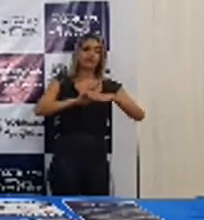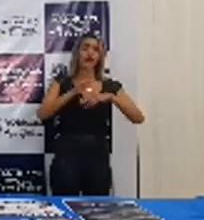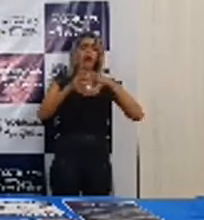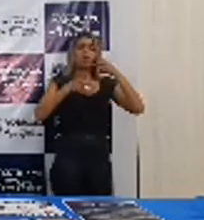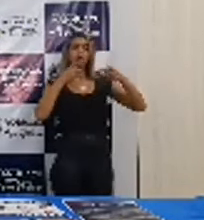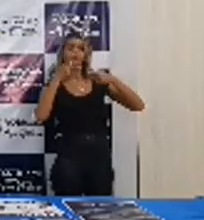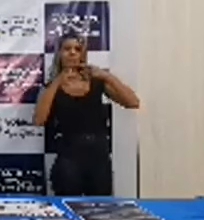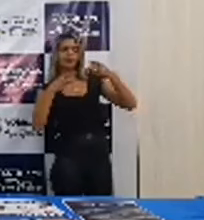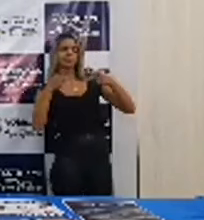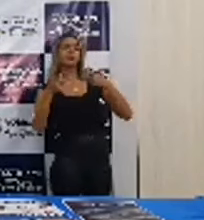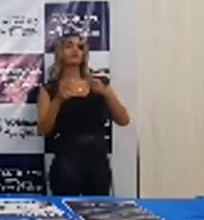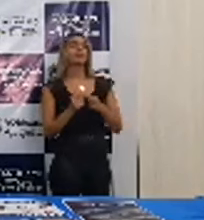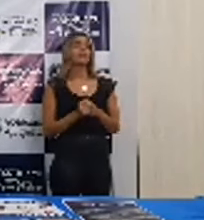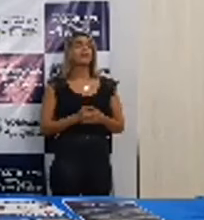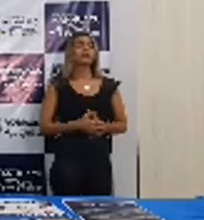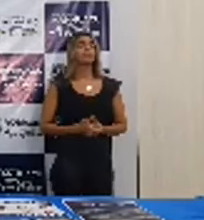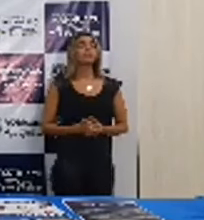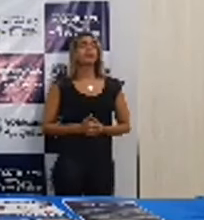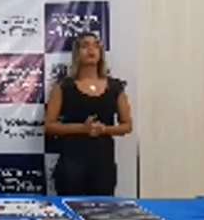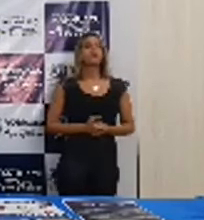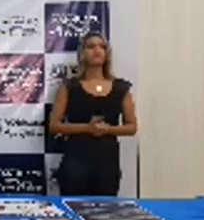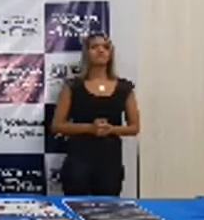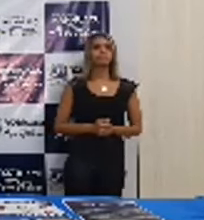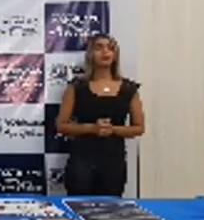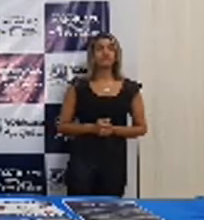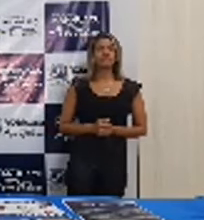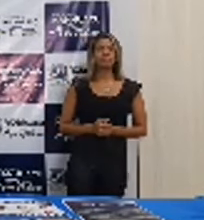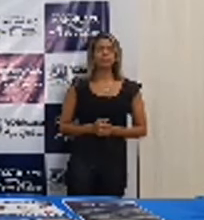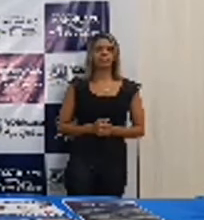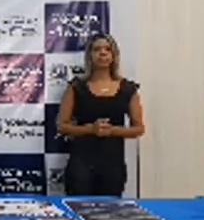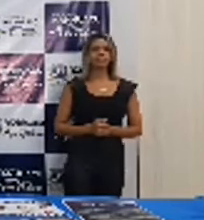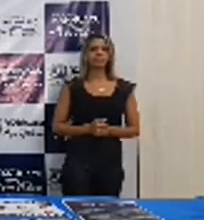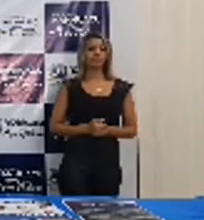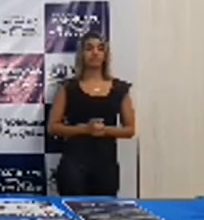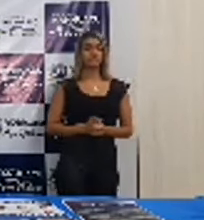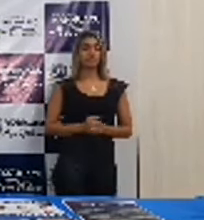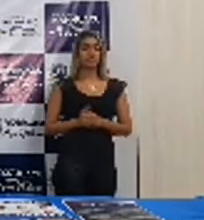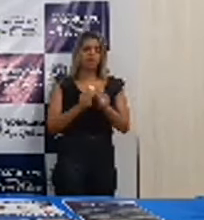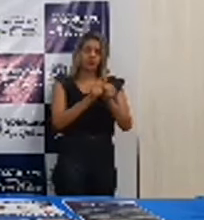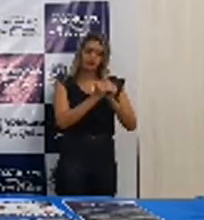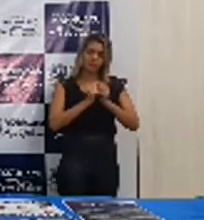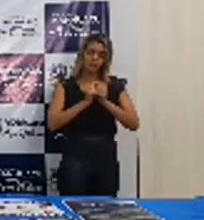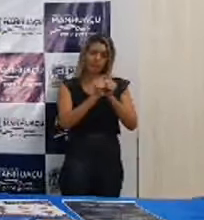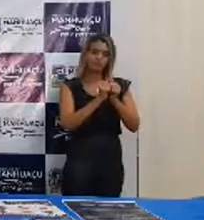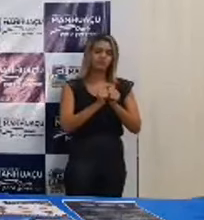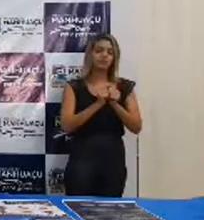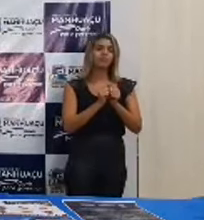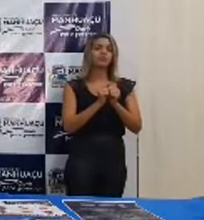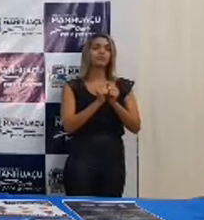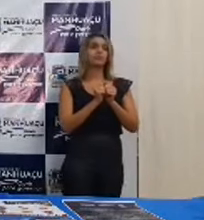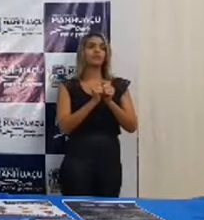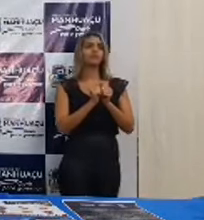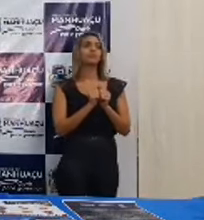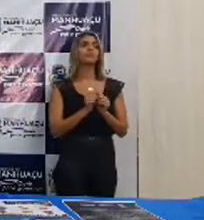A gente tem que tentar, nós todos juntos, de uma forma unida, para tentar o